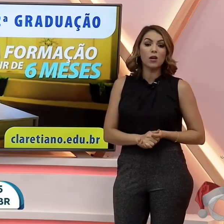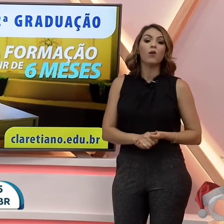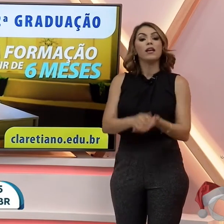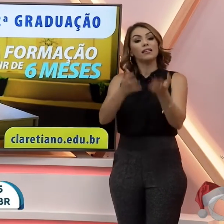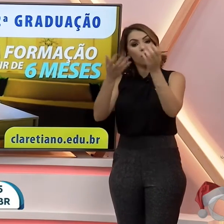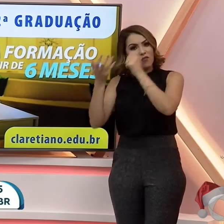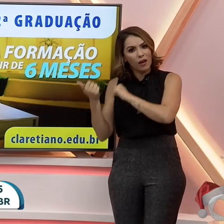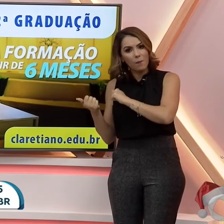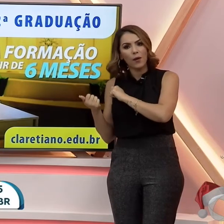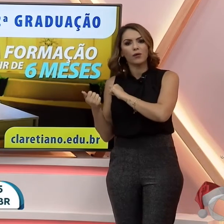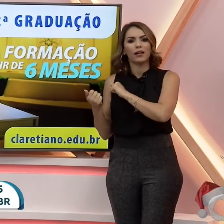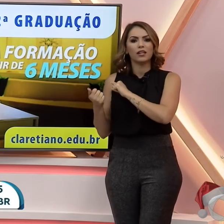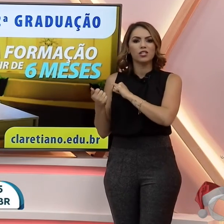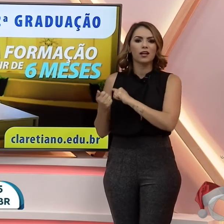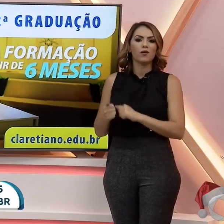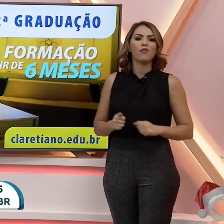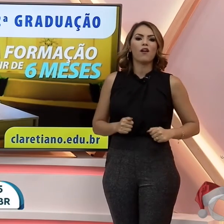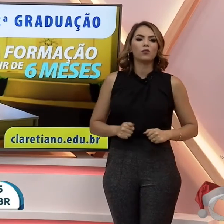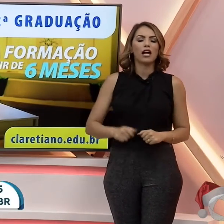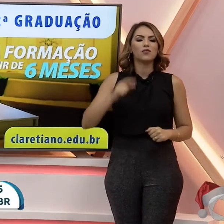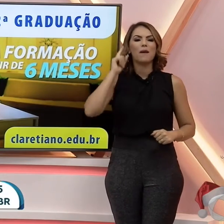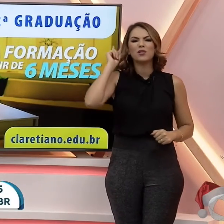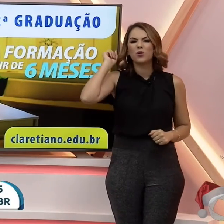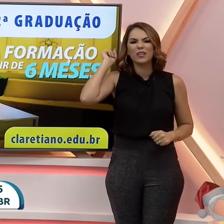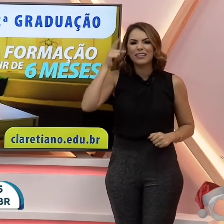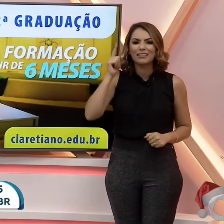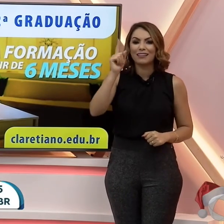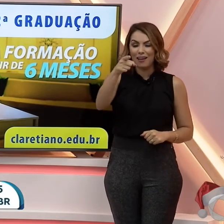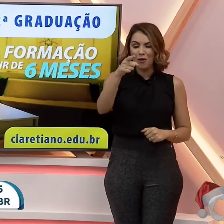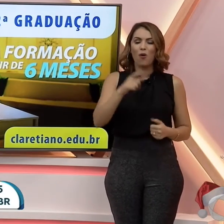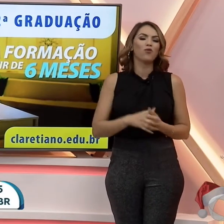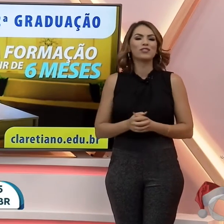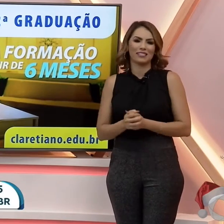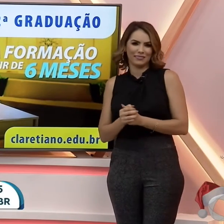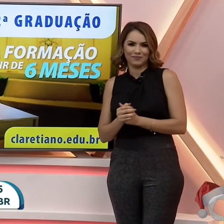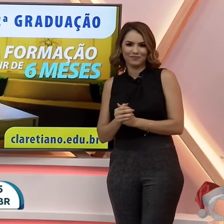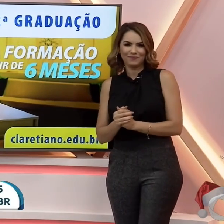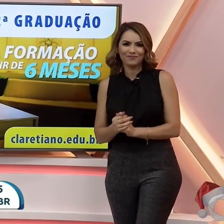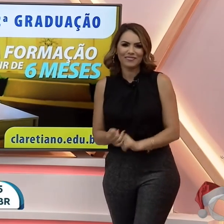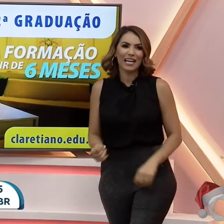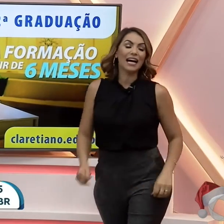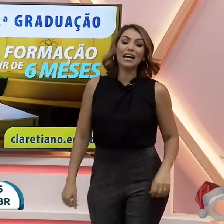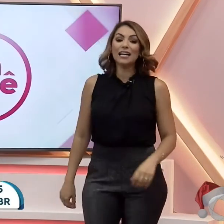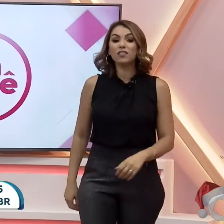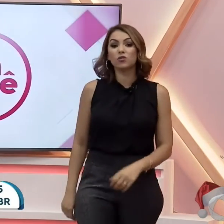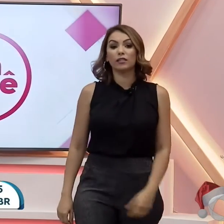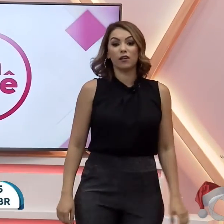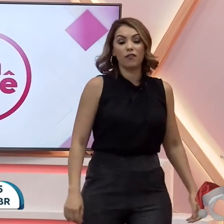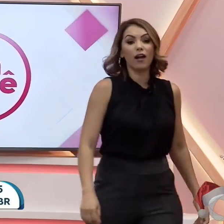988212525. Então, vem para o Claretiano, é a faculdade mais conectada com você. Antes do intervalo,